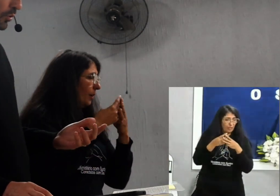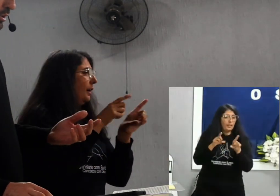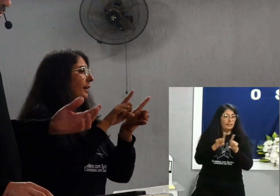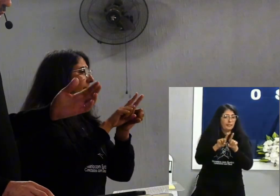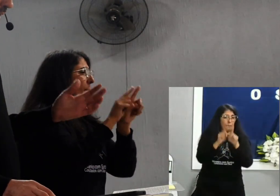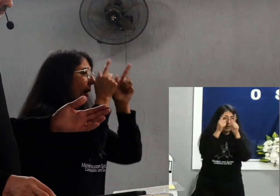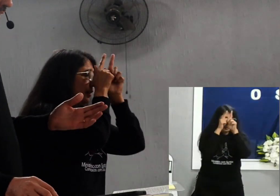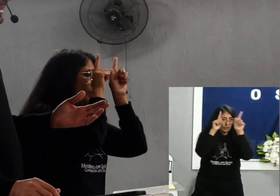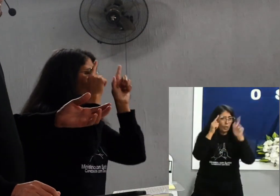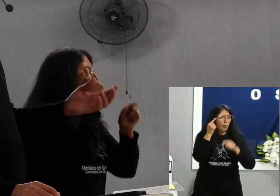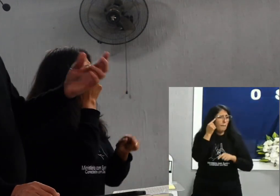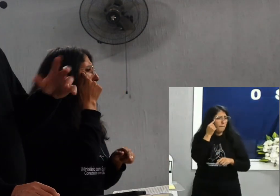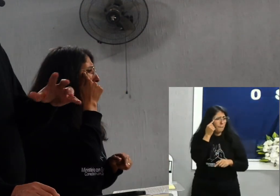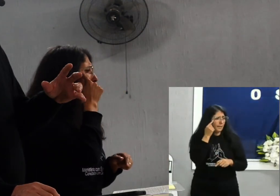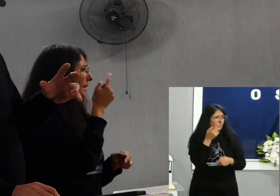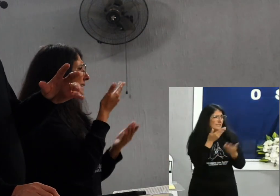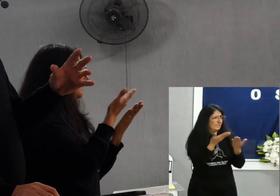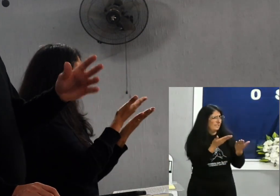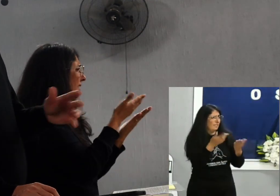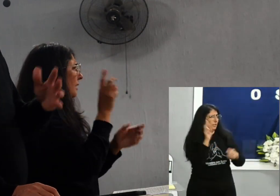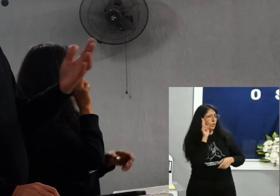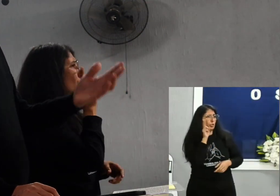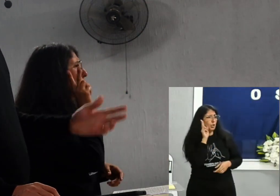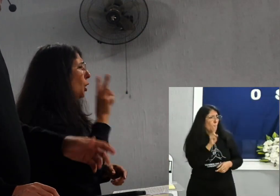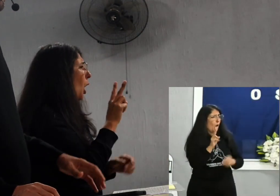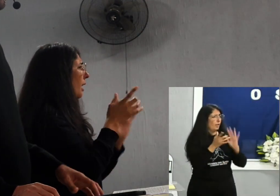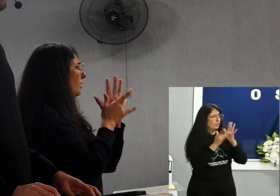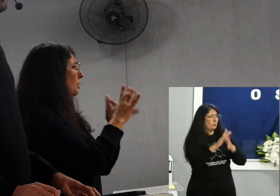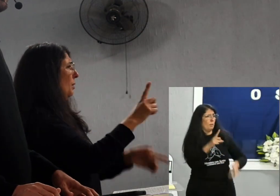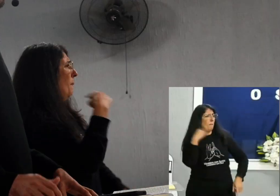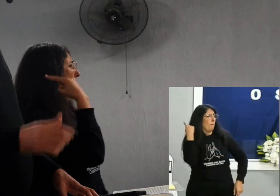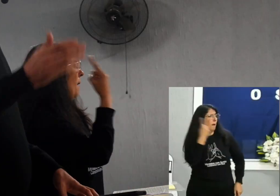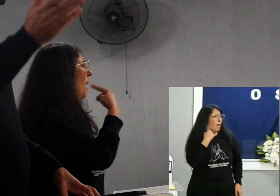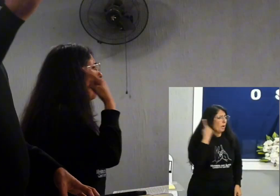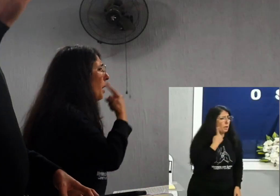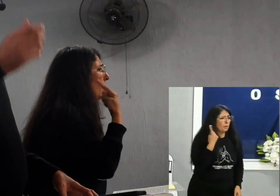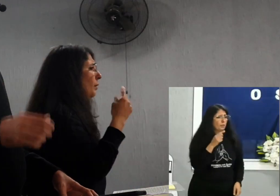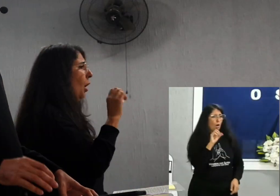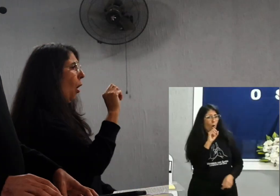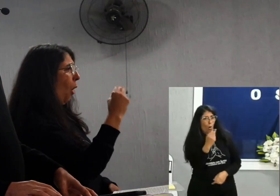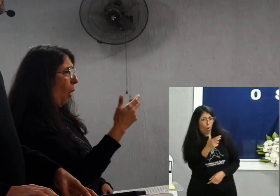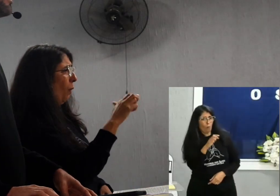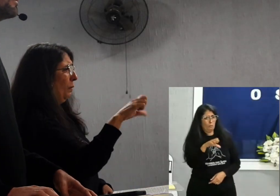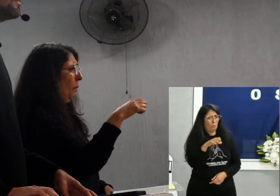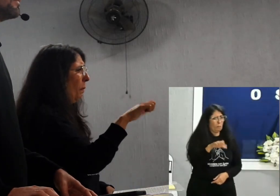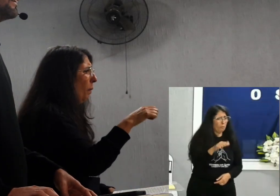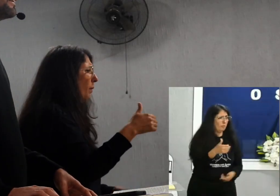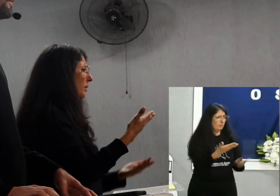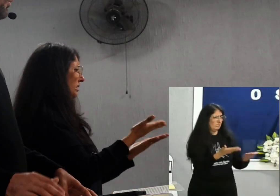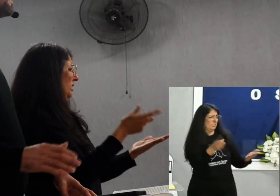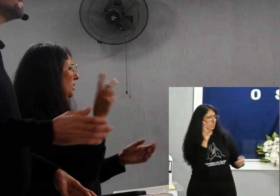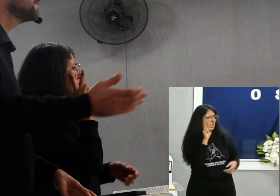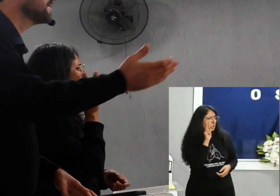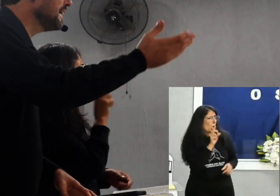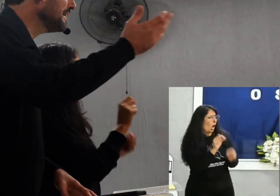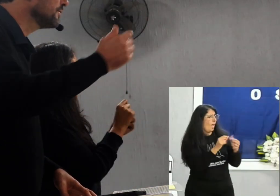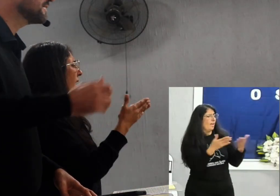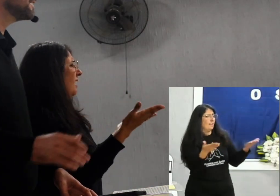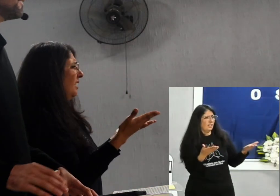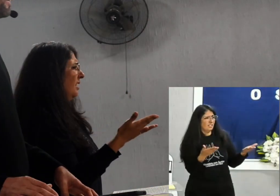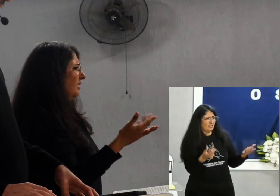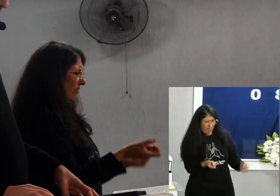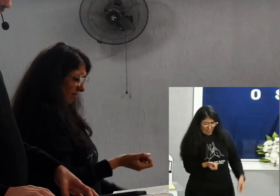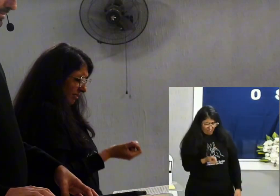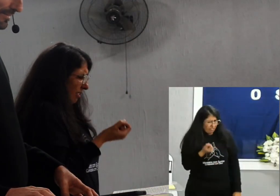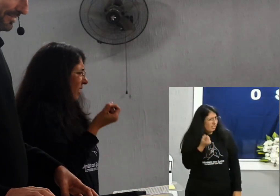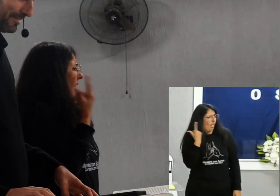numa cruz fora da cidade de Jerusalém era uma loucura. Que história é essa você está falando? Que coisa estranha você